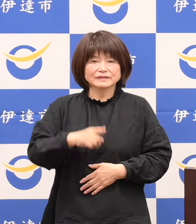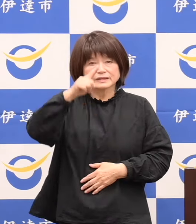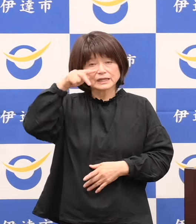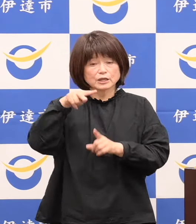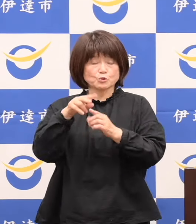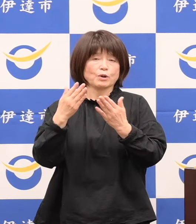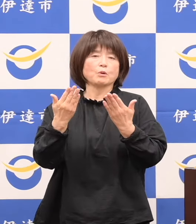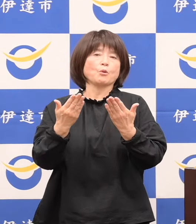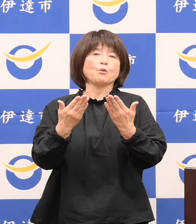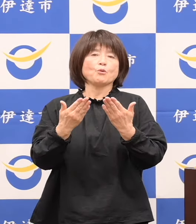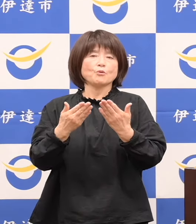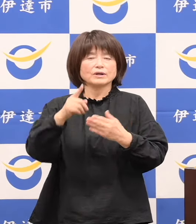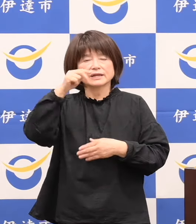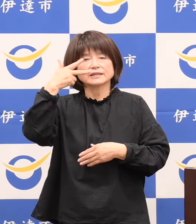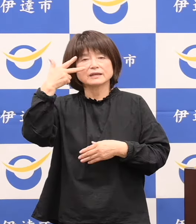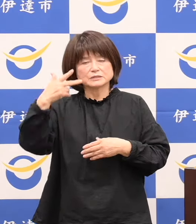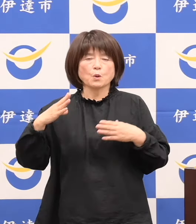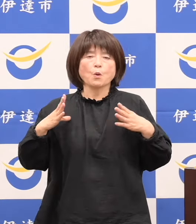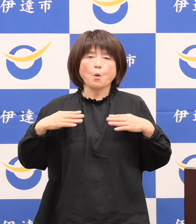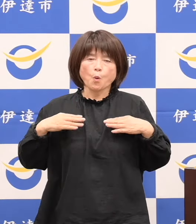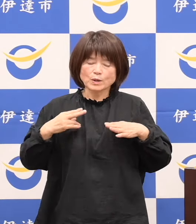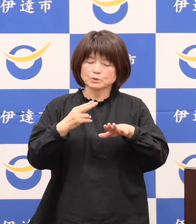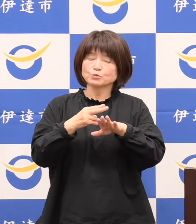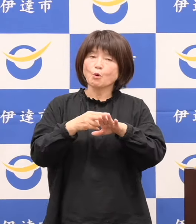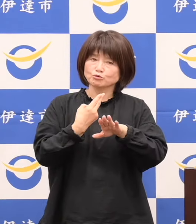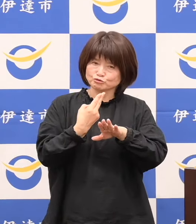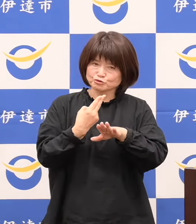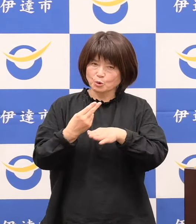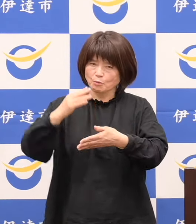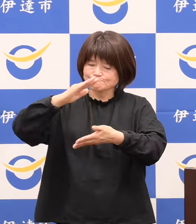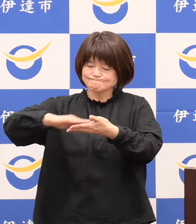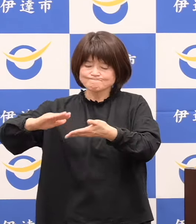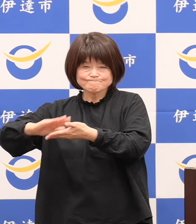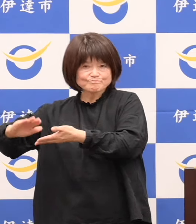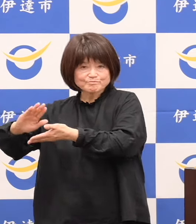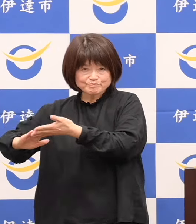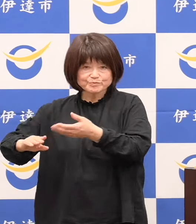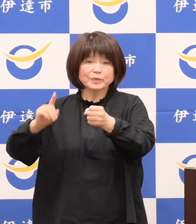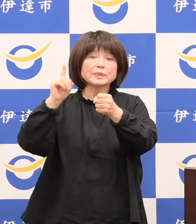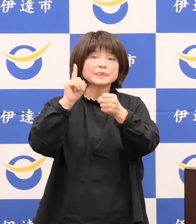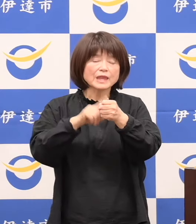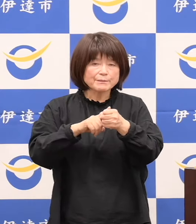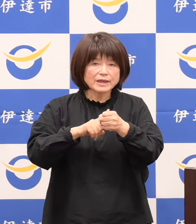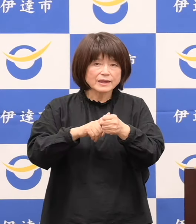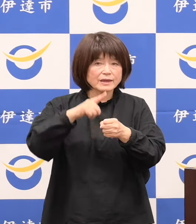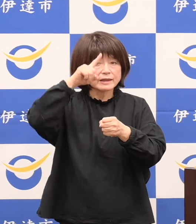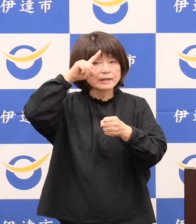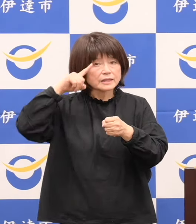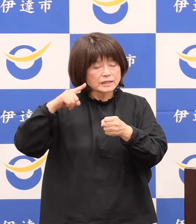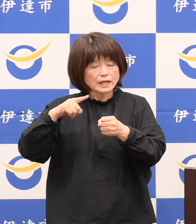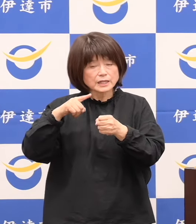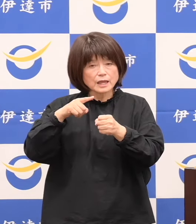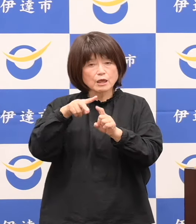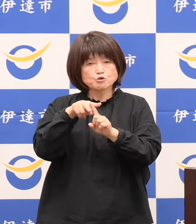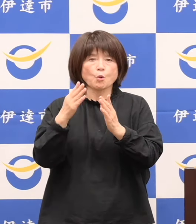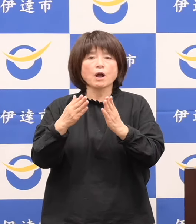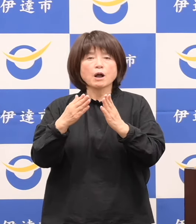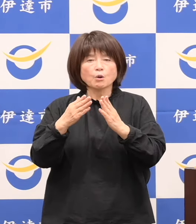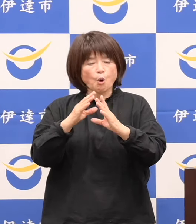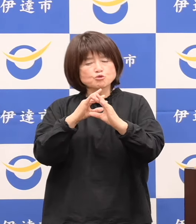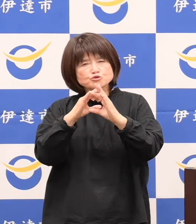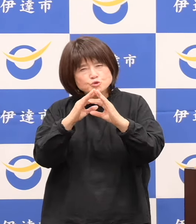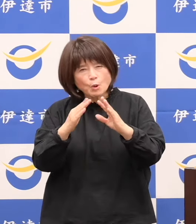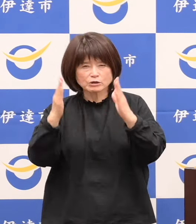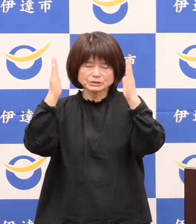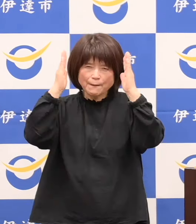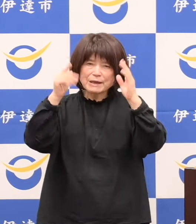ね、伊達市の誇りと特徴を継承するとしまして、伊達小学校吹奏楽部非常に頑張っ